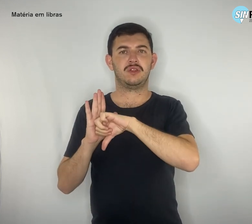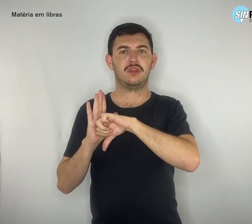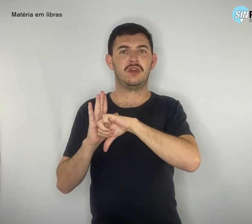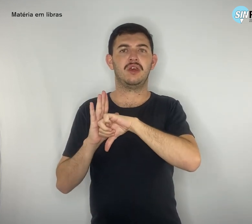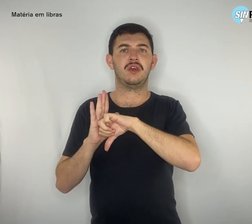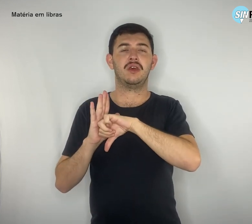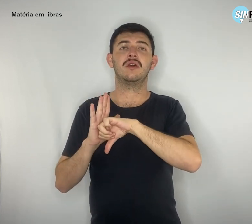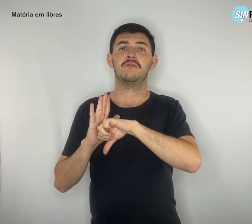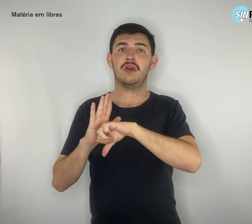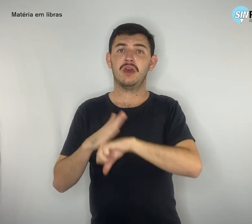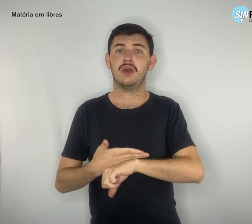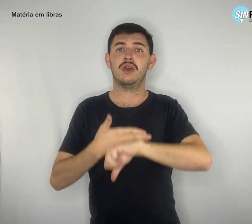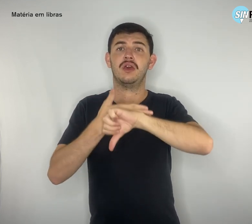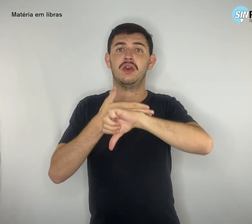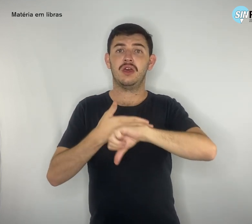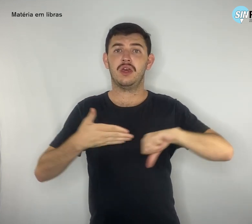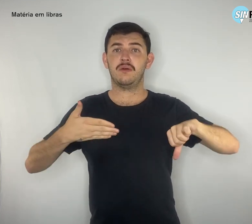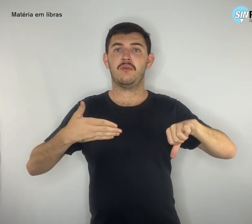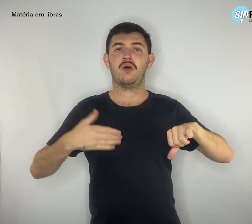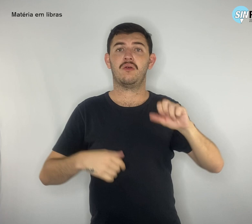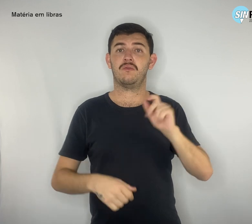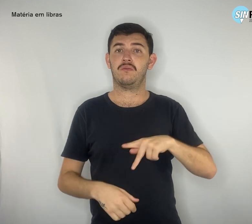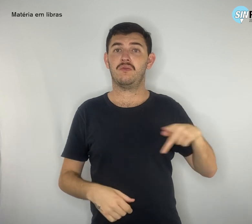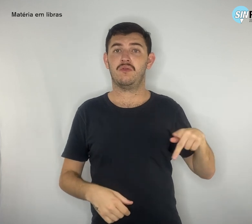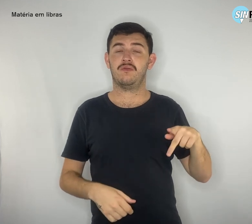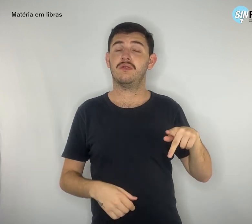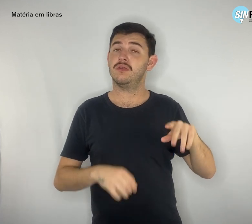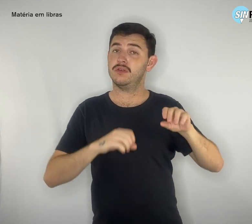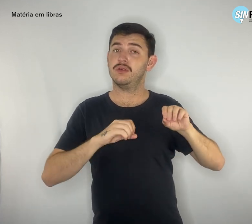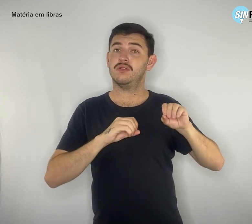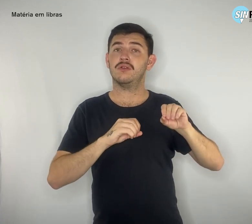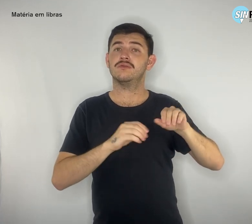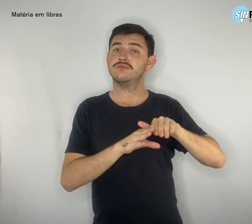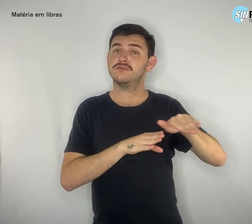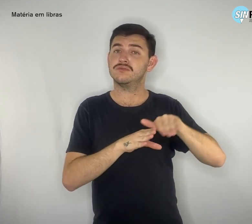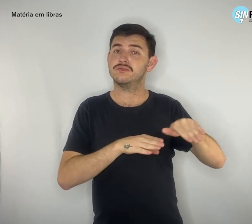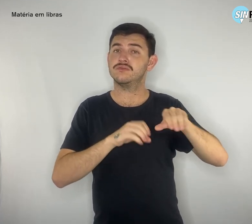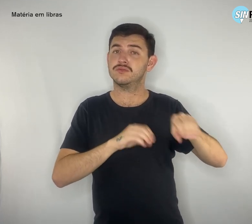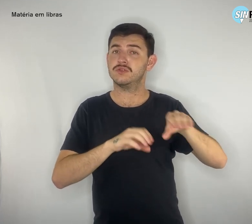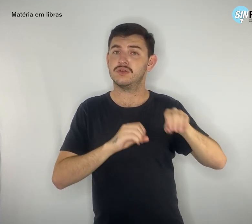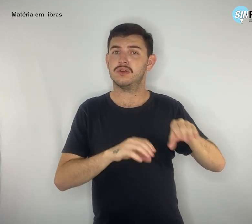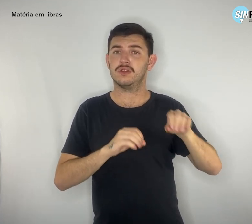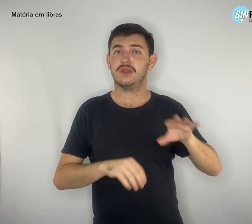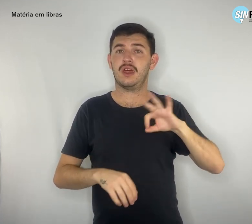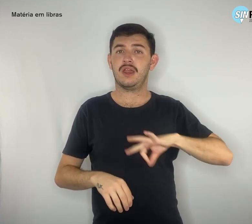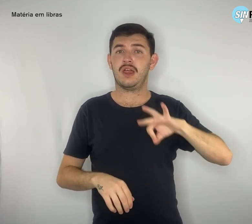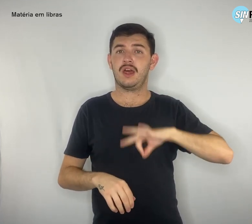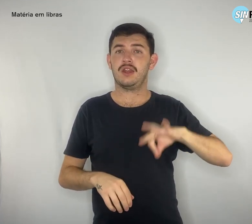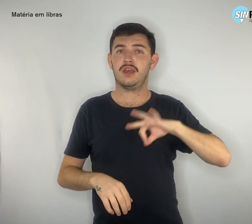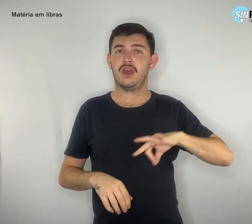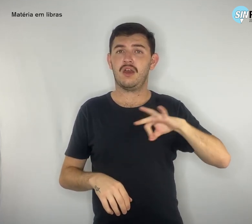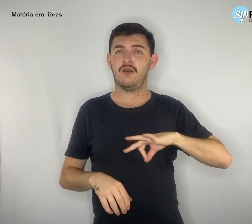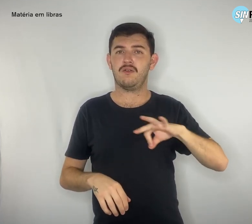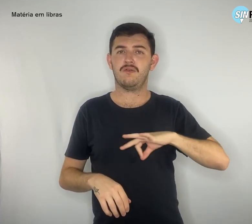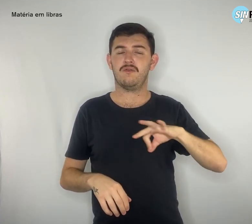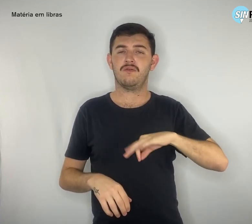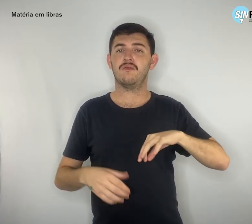orientadores educacionais enfrentam desvalorização salarial há anos com grandes